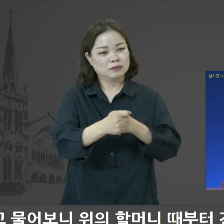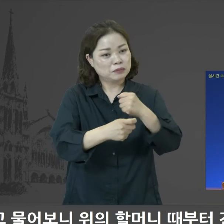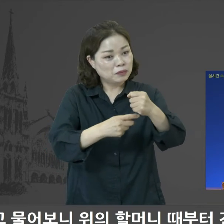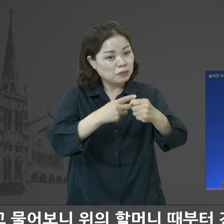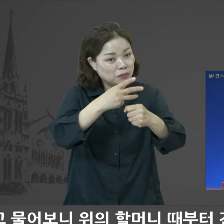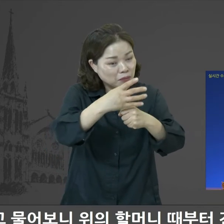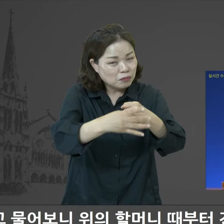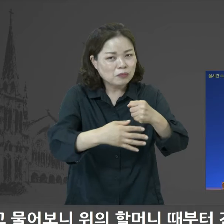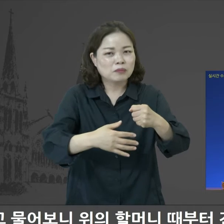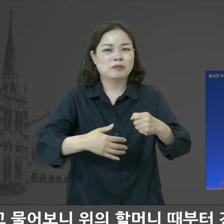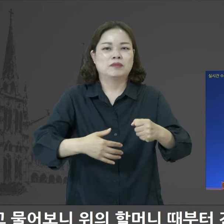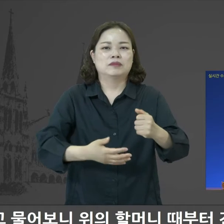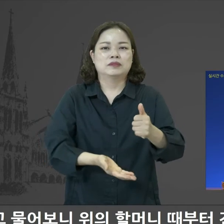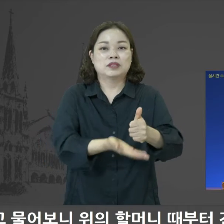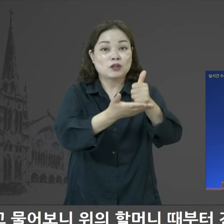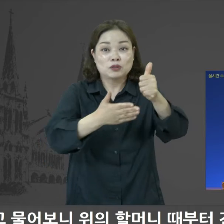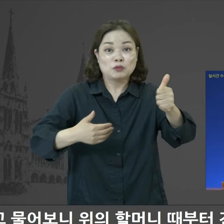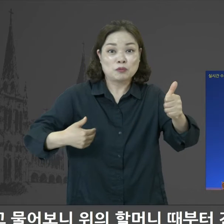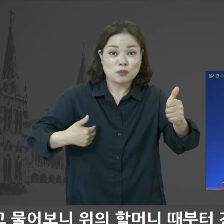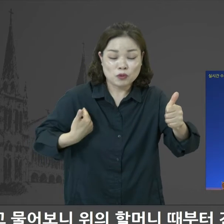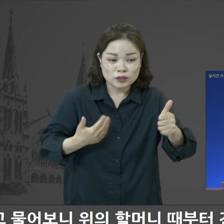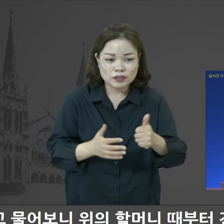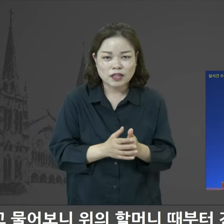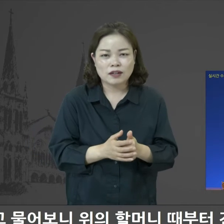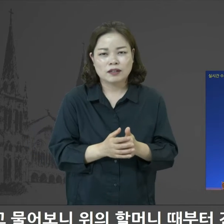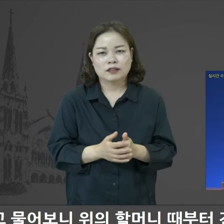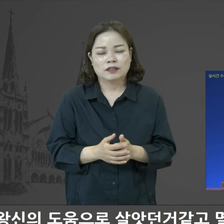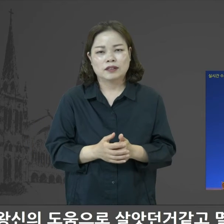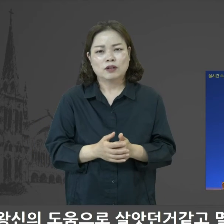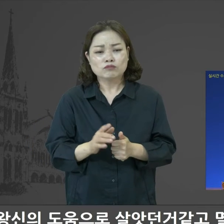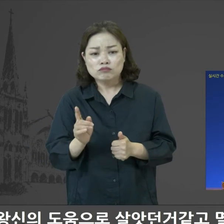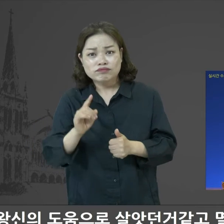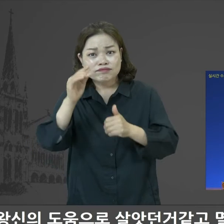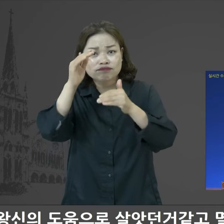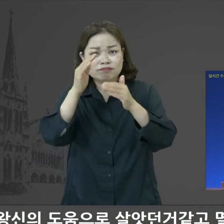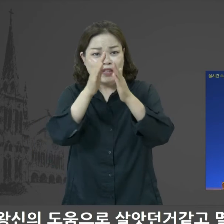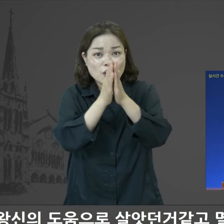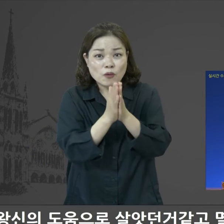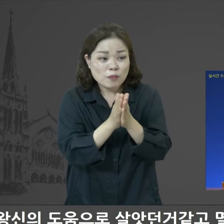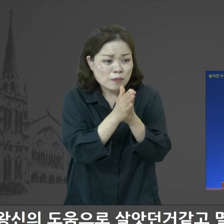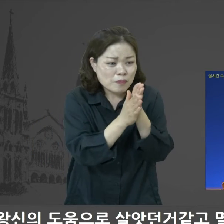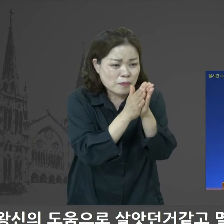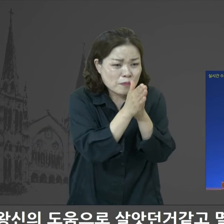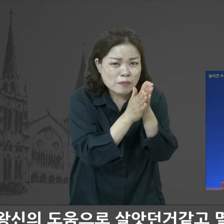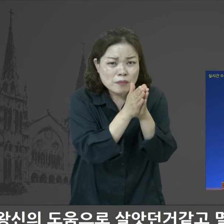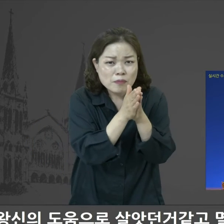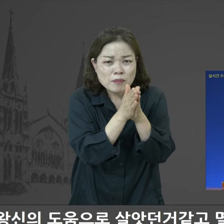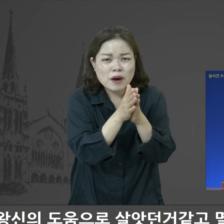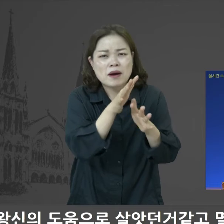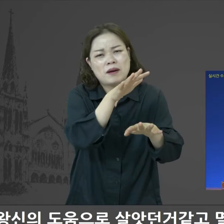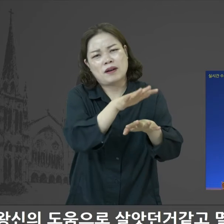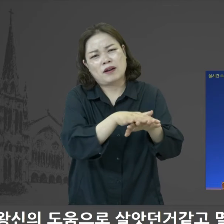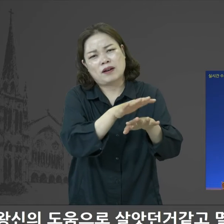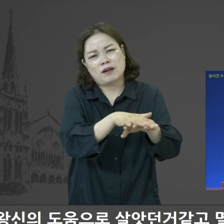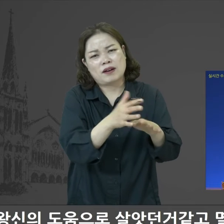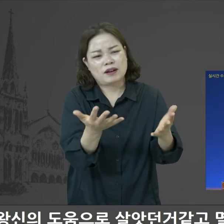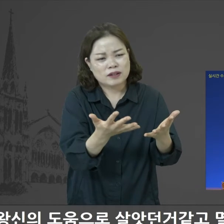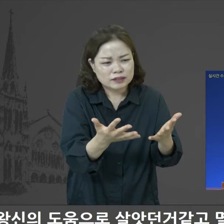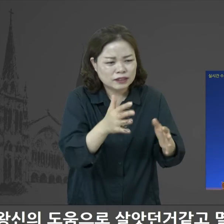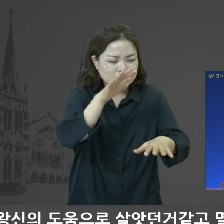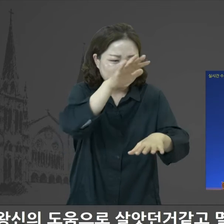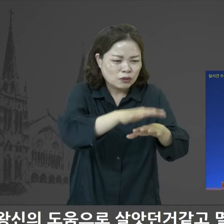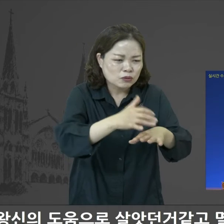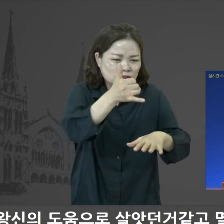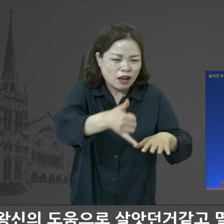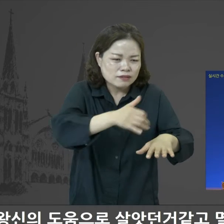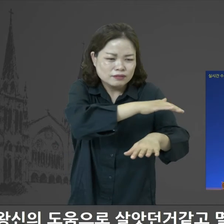몇백 년을 섬겼는지 모르겠어요. 근데 여러분 가만히 생각해 보면 무슨 내용으로 빌었겠습니까? 논농사 잘 되게 해달라고, 밭농사 잘